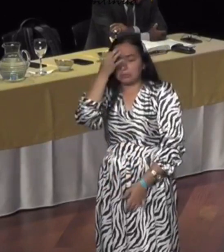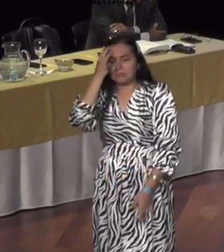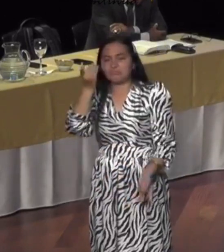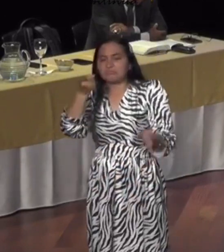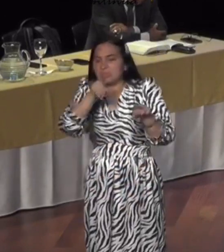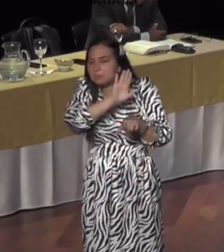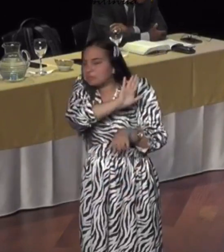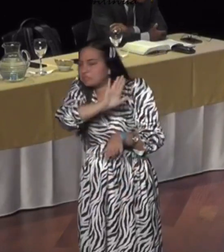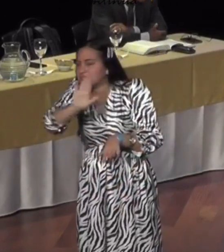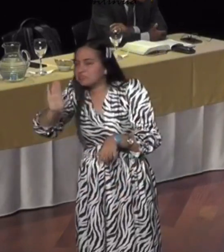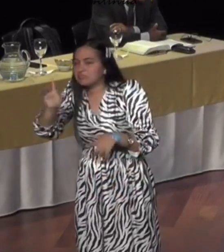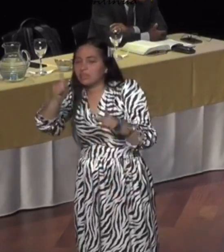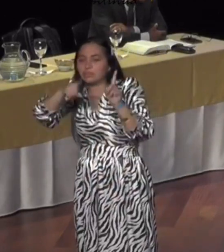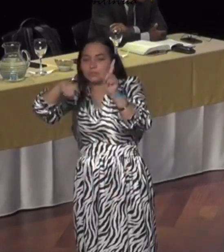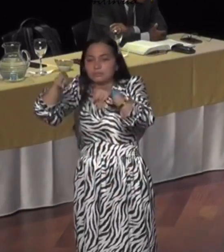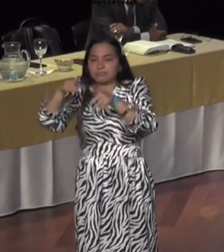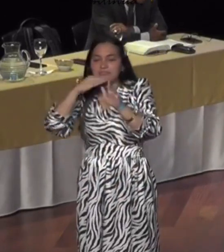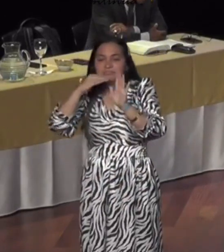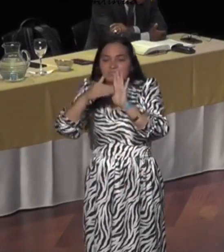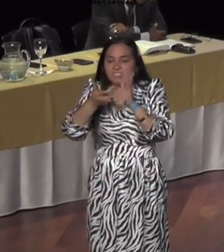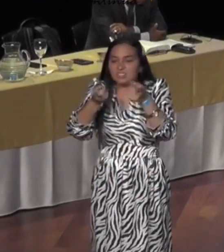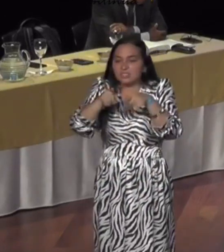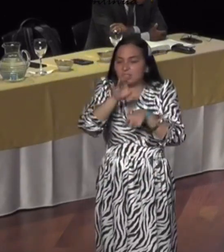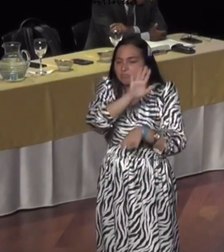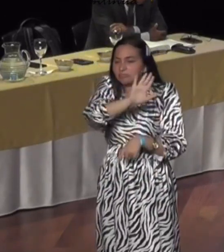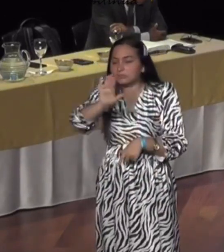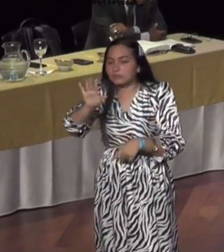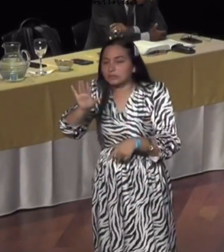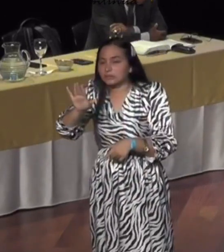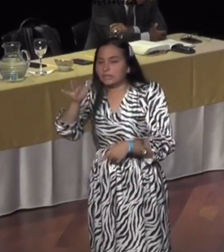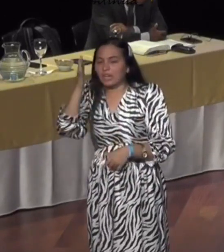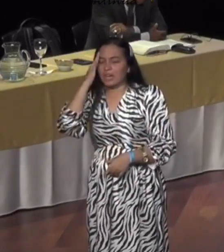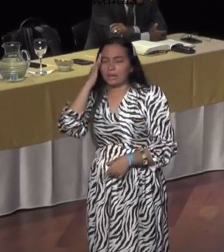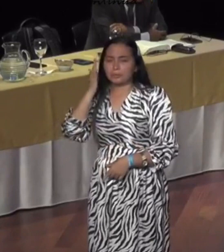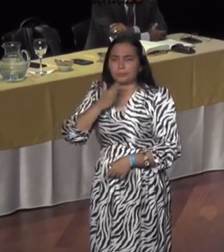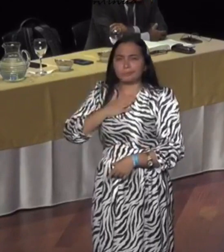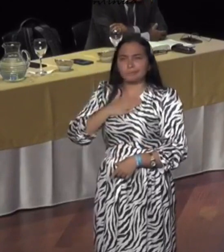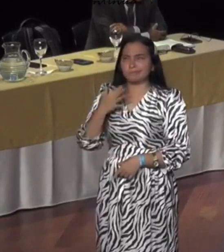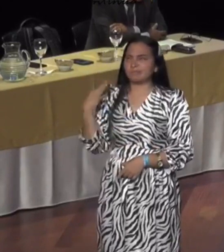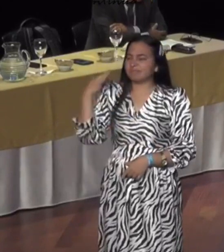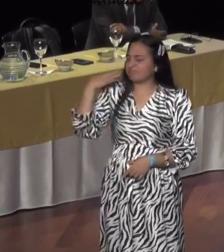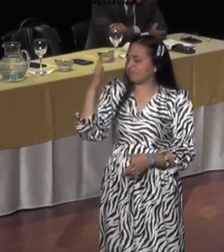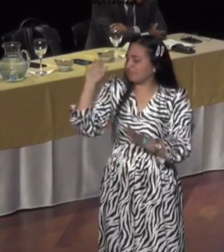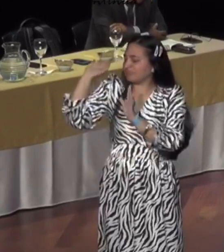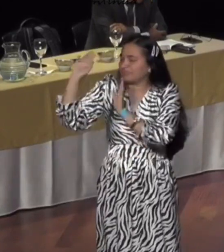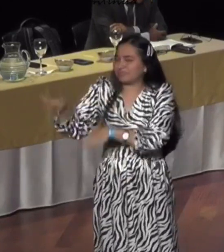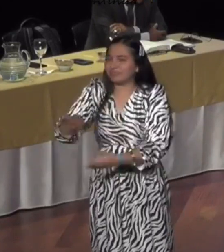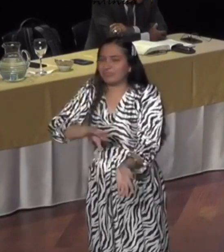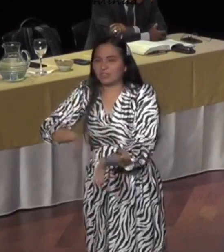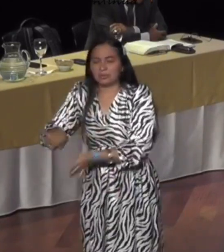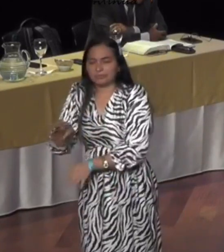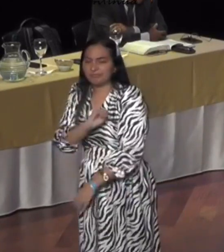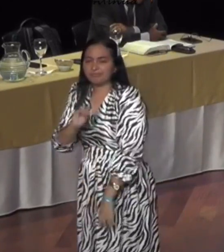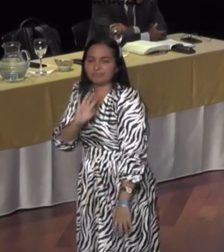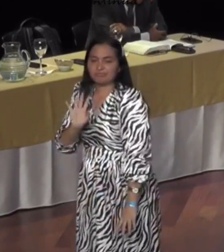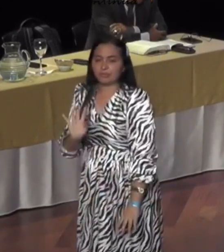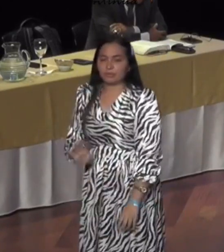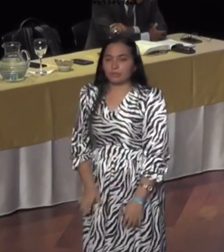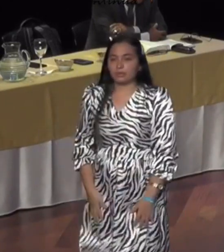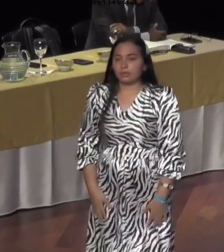Ya eso no es conmigo. Le tocó sentarse en la bancarrota. Y permítame llamarle la tierra del nunca